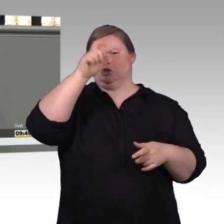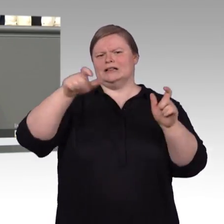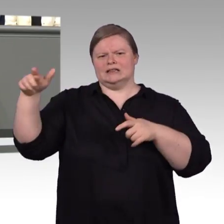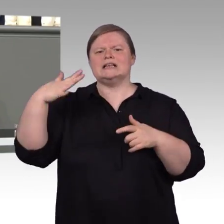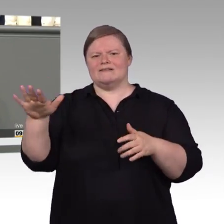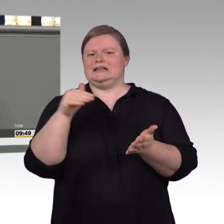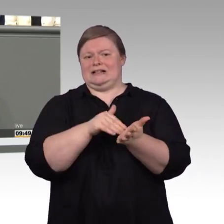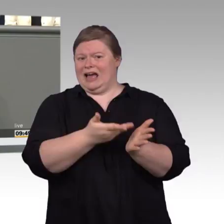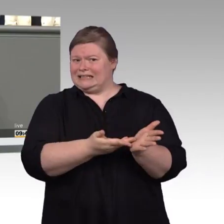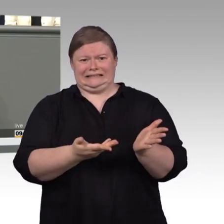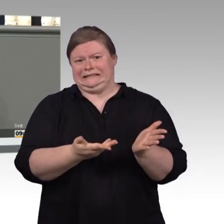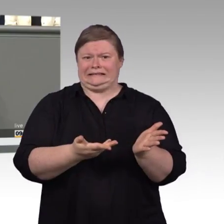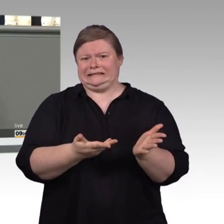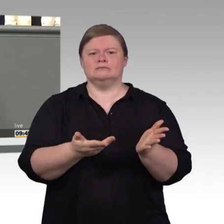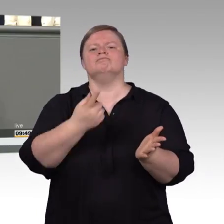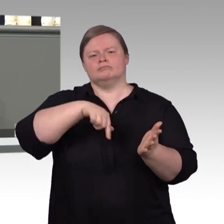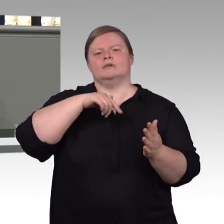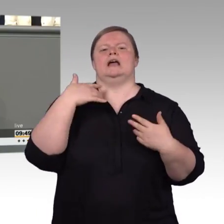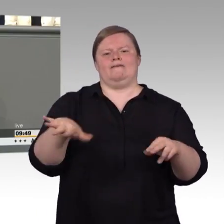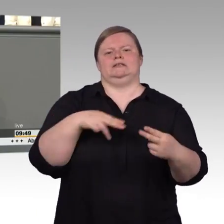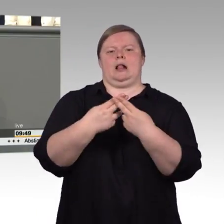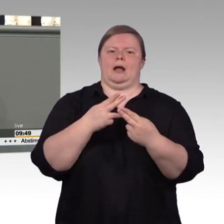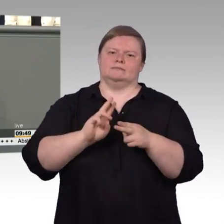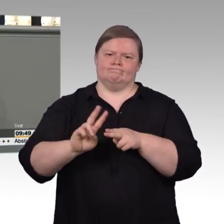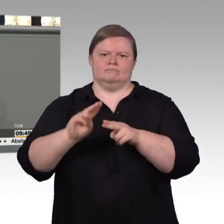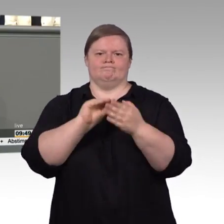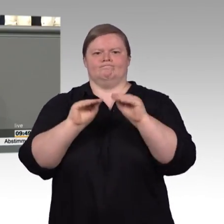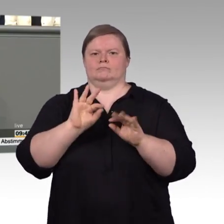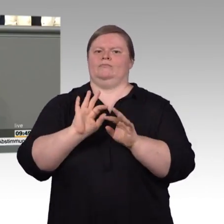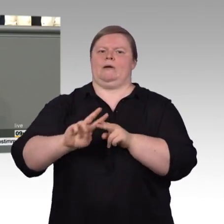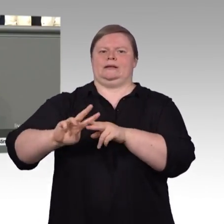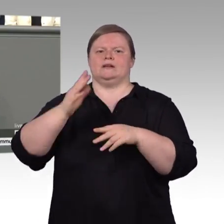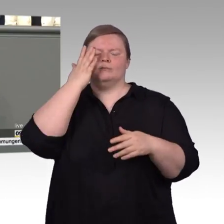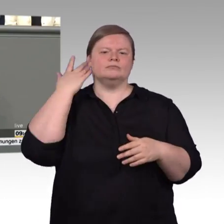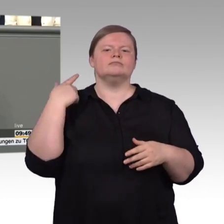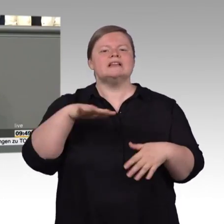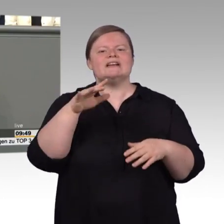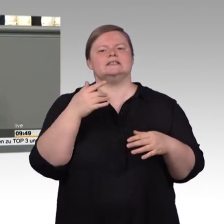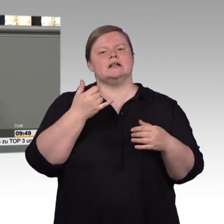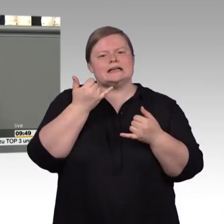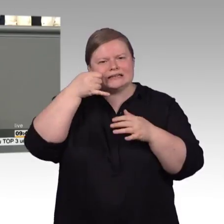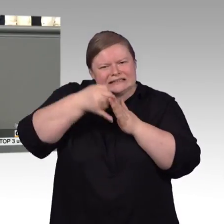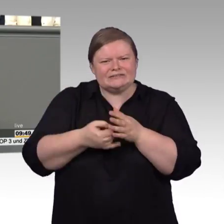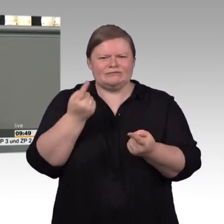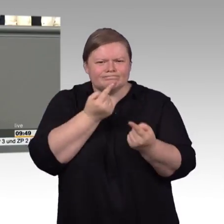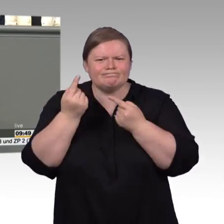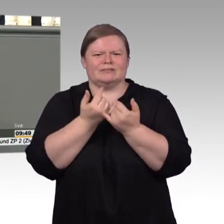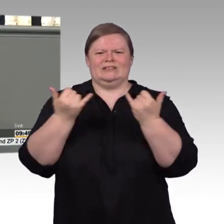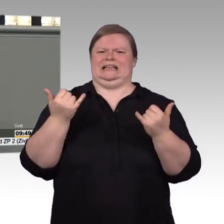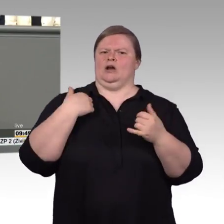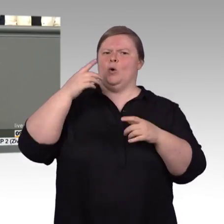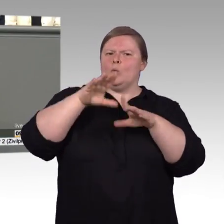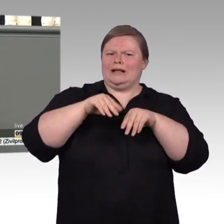ein sehr schwieriger Prozess. Und deswegen haben wir den Weg gewählt über 148 ZPO und haben gesagt, dass eine Aussetzung des